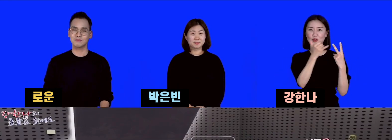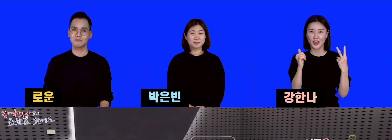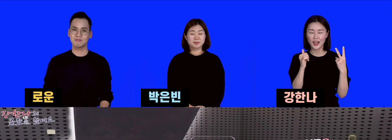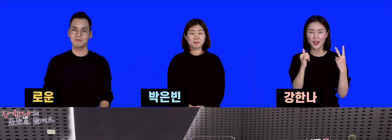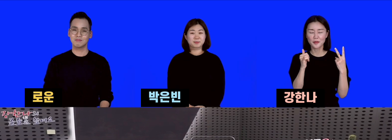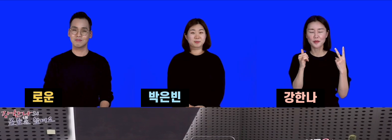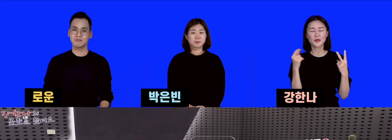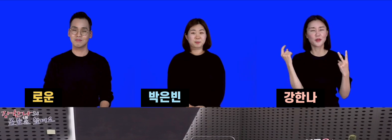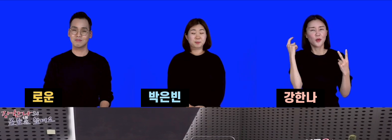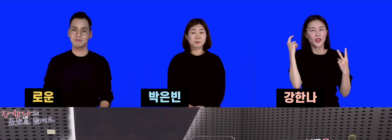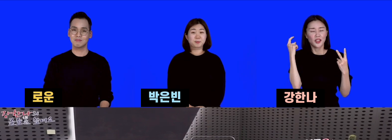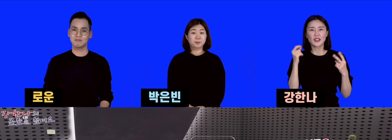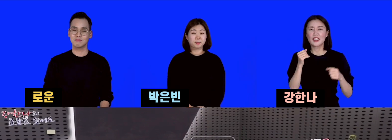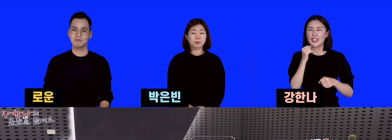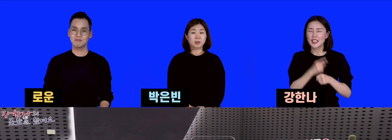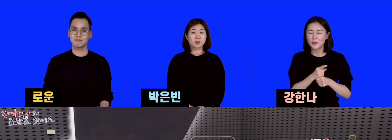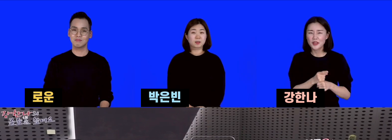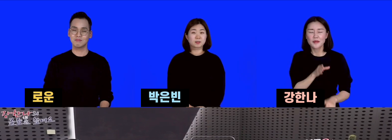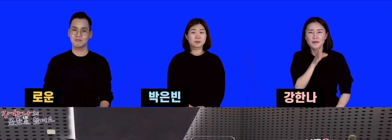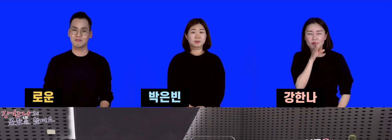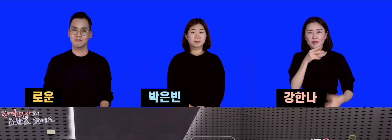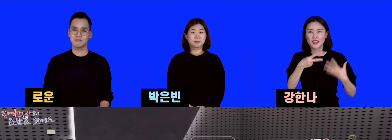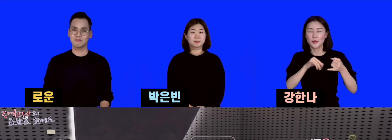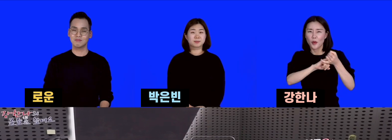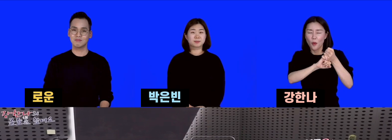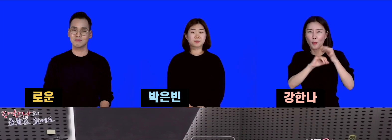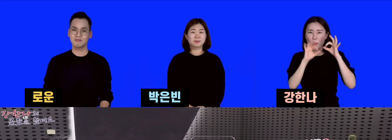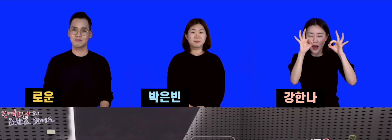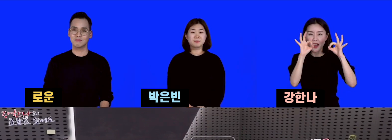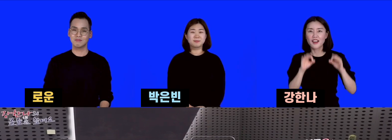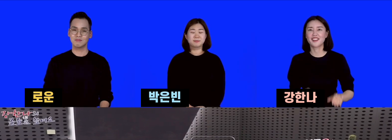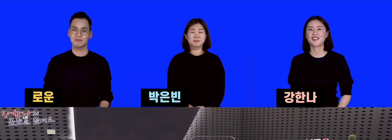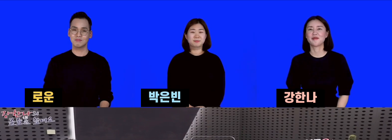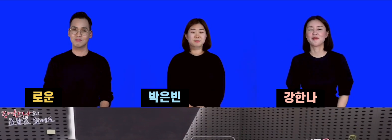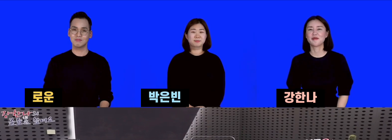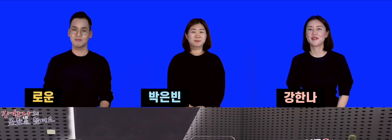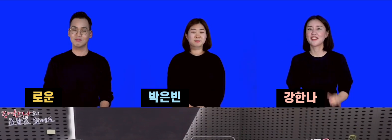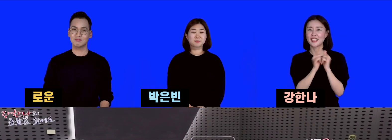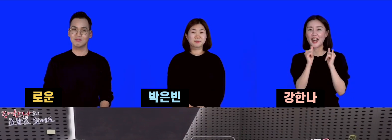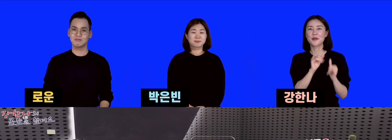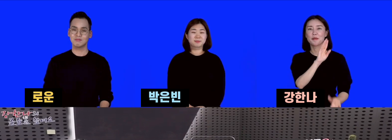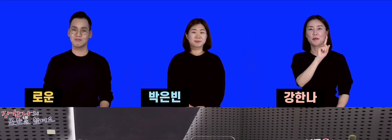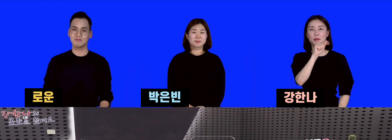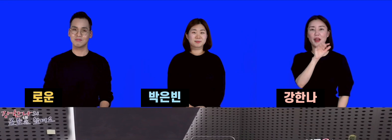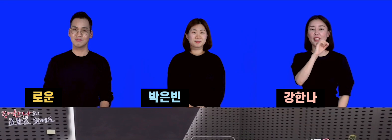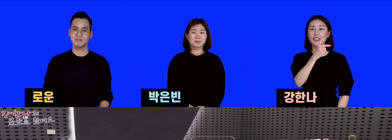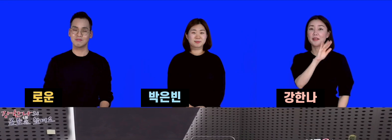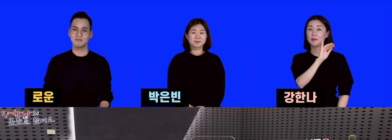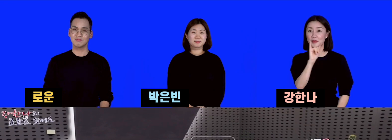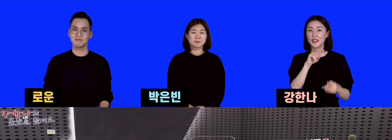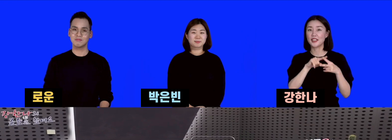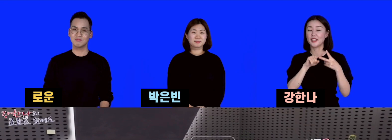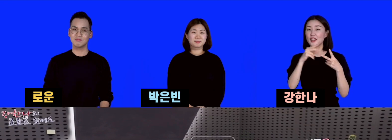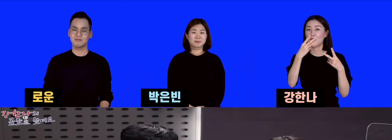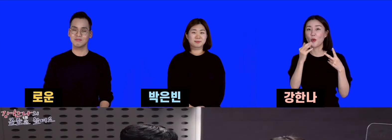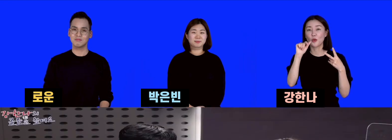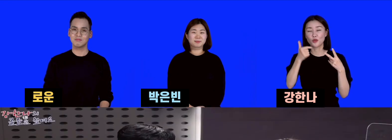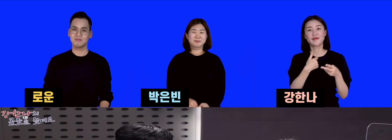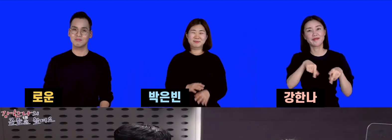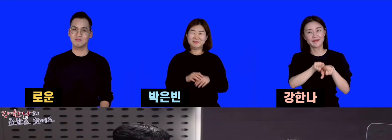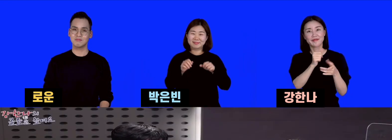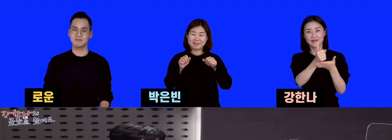나온다는 것만으로도 이미 본방 사수 각 드라마 연모의 배우 박은빈씨 그리고 로은씨와 함께합니다